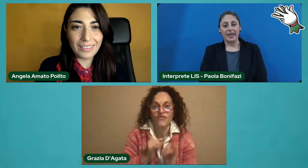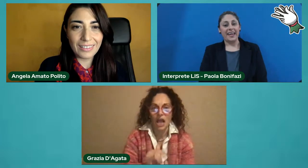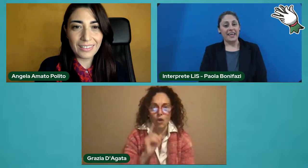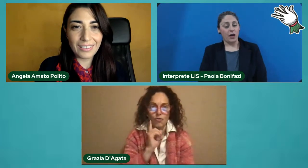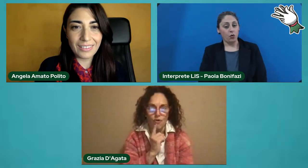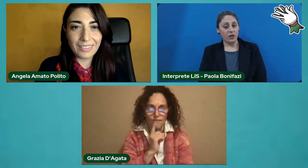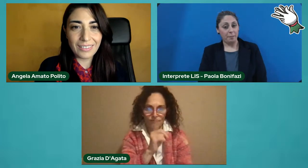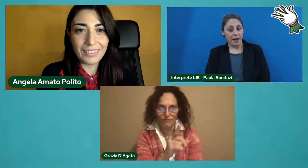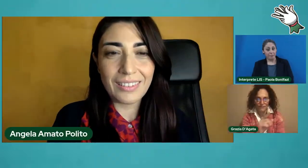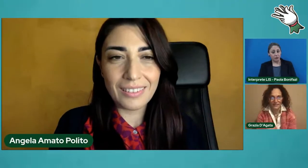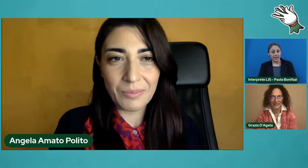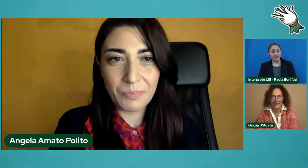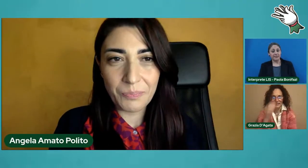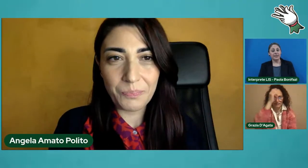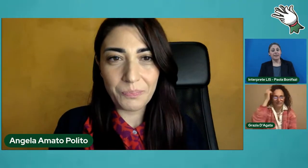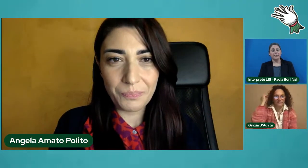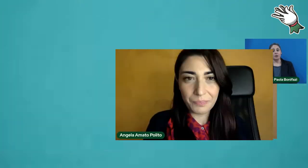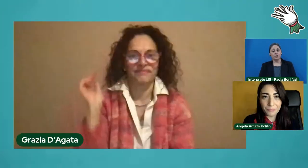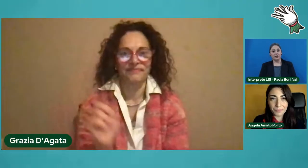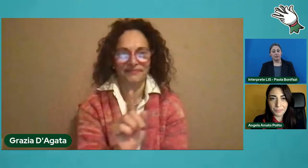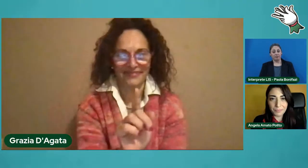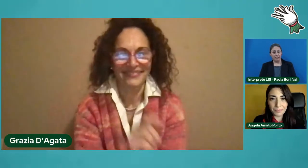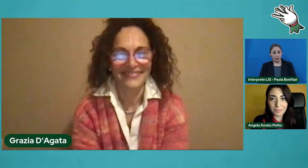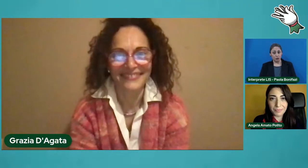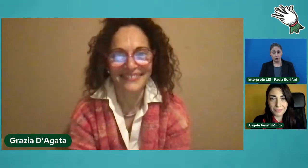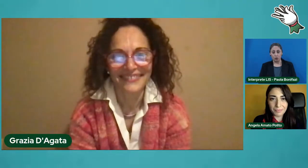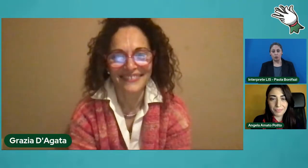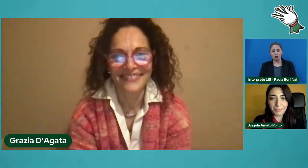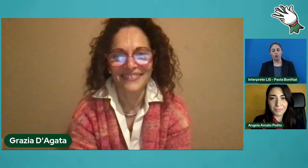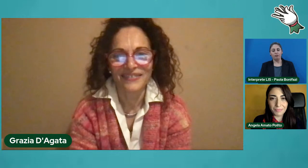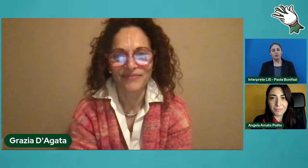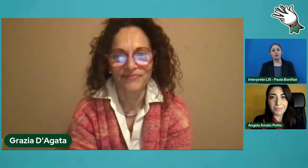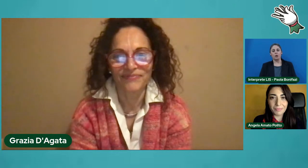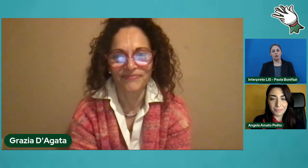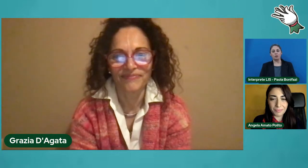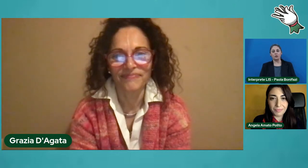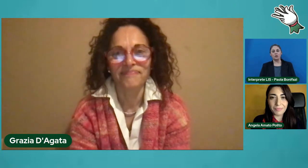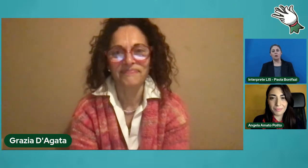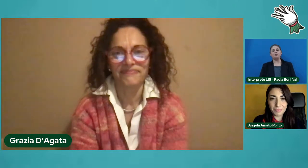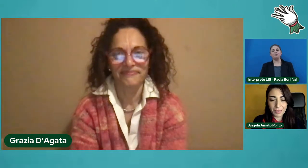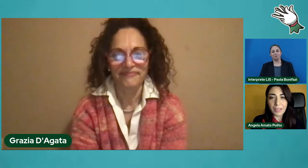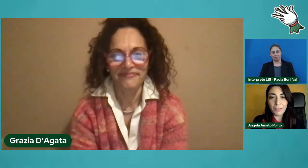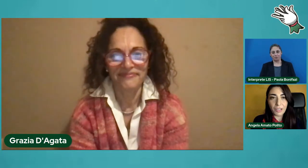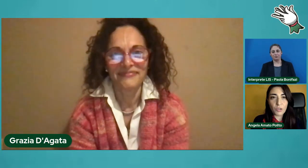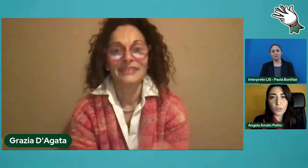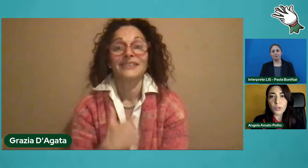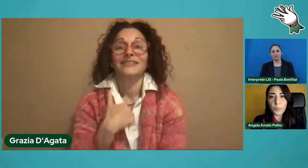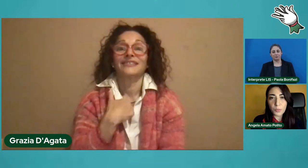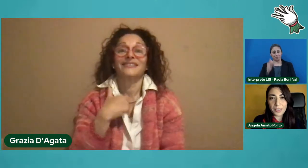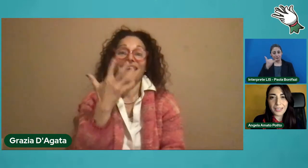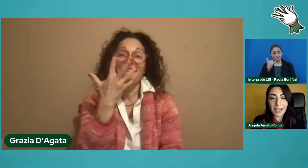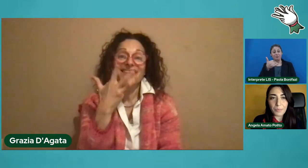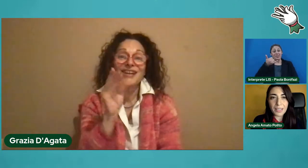Ed è una mamma udente di un figlio sordo, con un figlio sordo, giusto? Figlio sordo e pluridisabile,